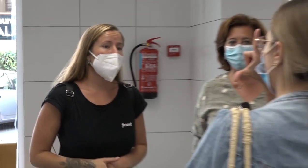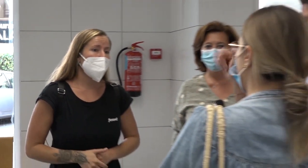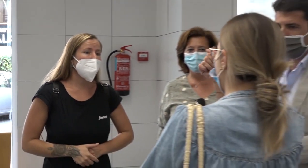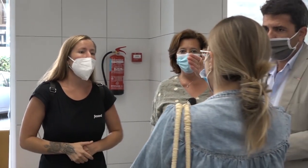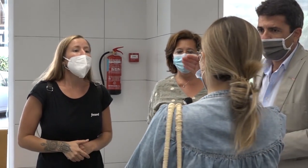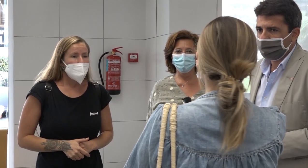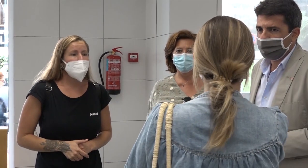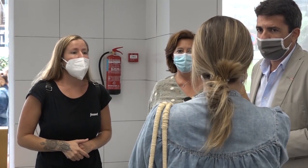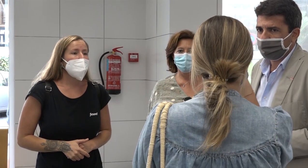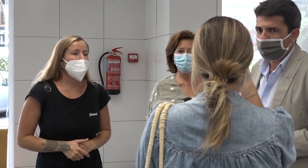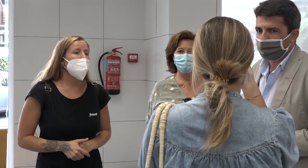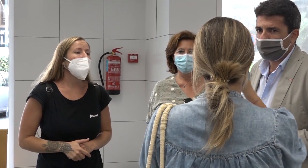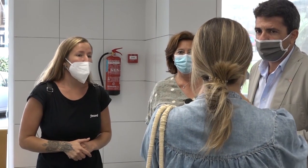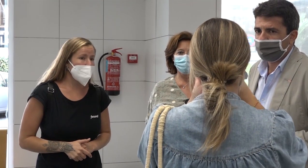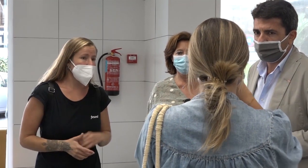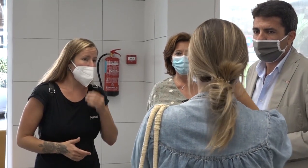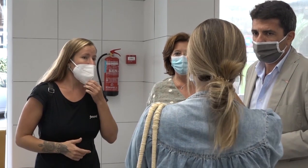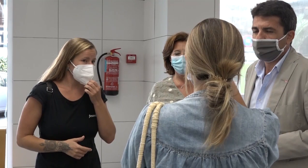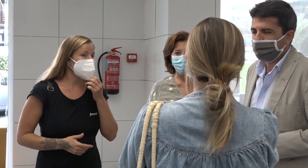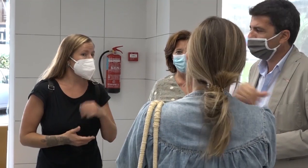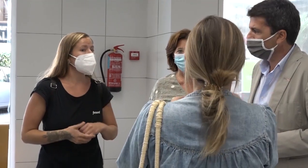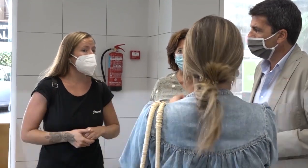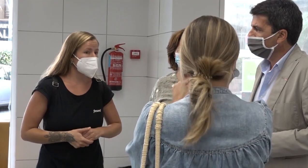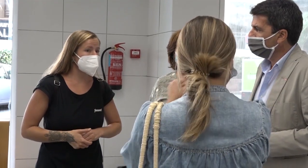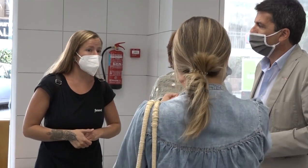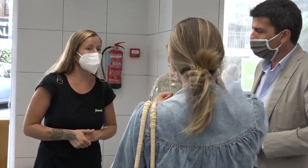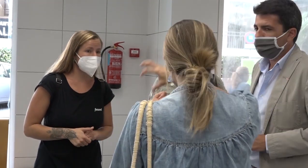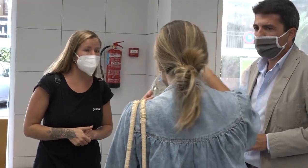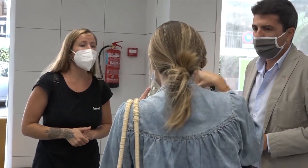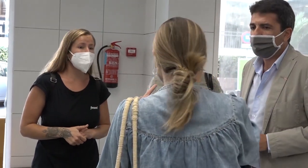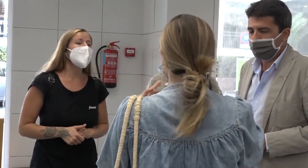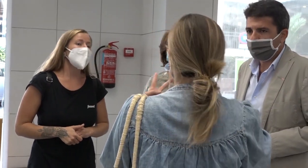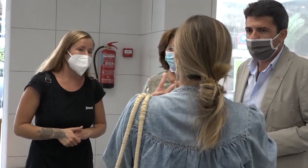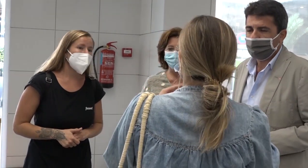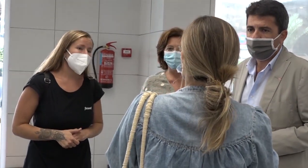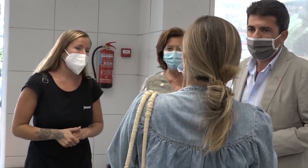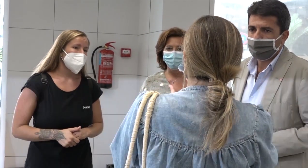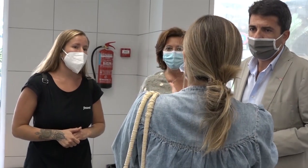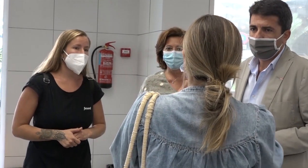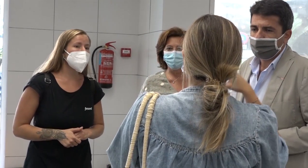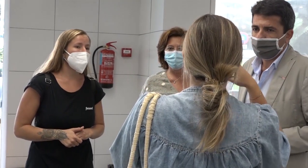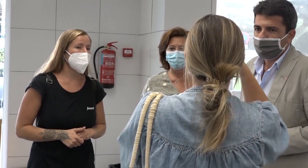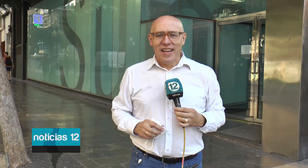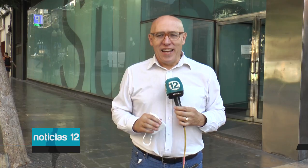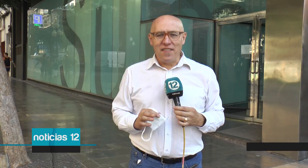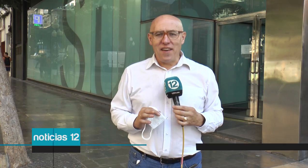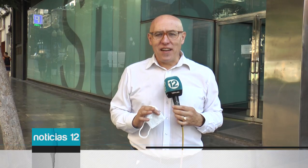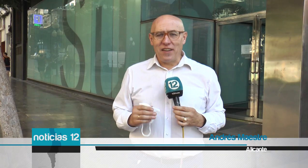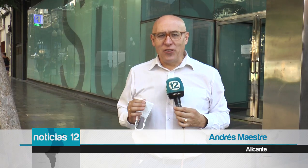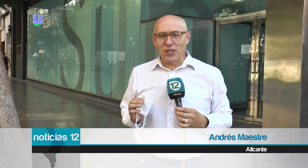dificultades auditivas, en colaboración con la Federación de Personas Sordas de la Comunidad Valenciana, FESORD. La idea de la dirección de